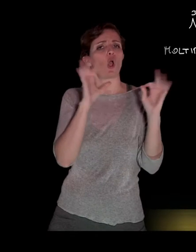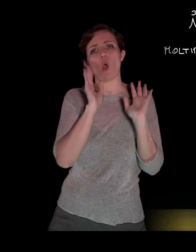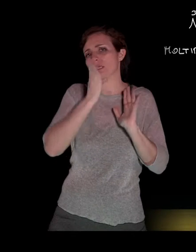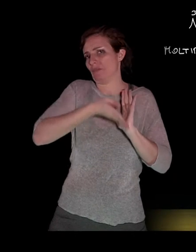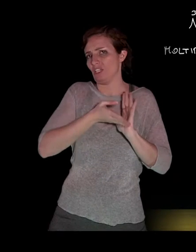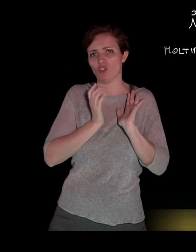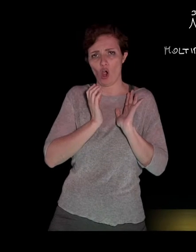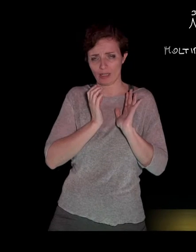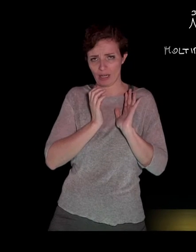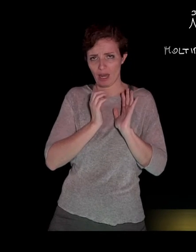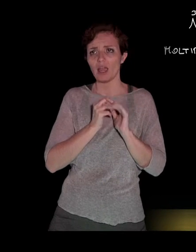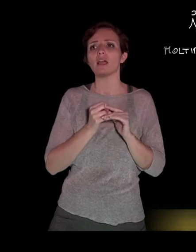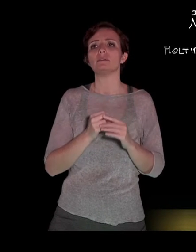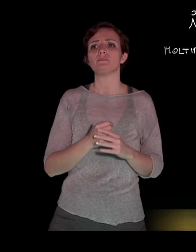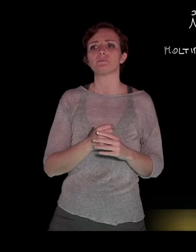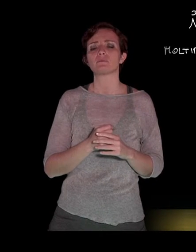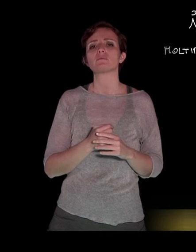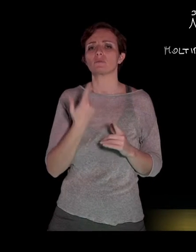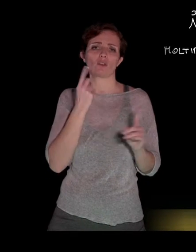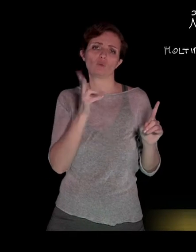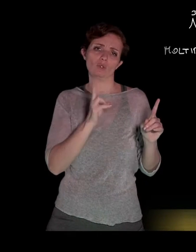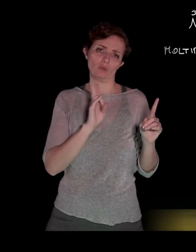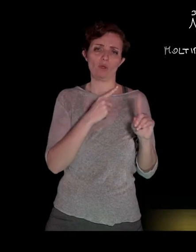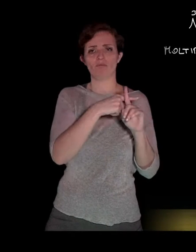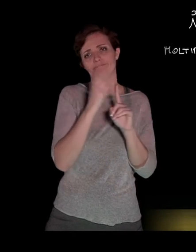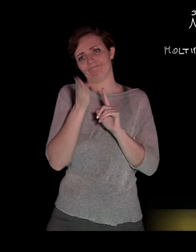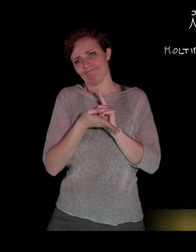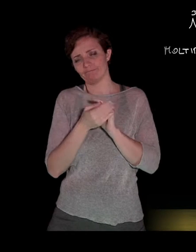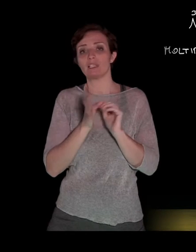perché divisione tra radicali